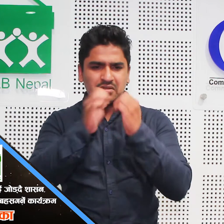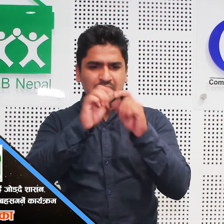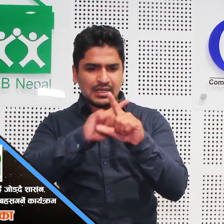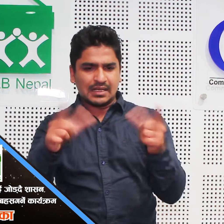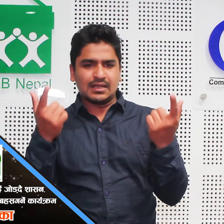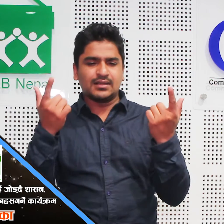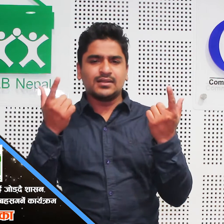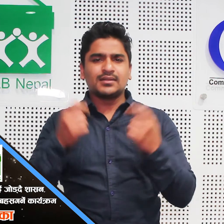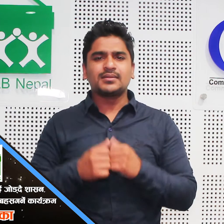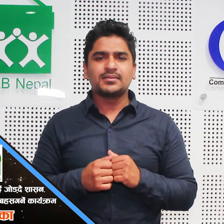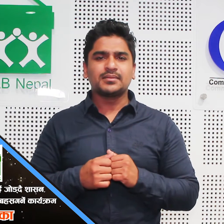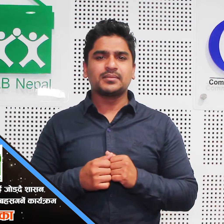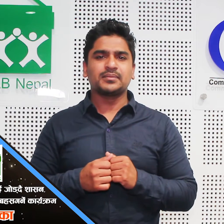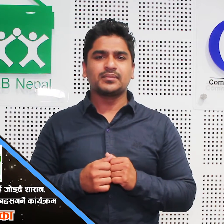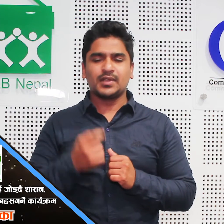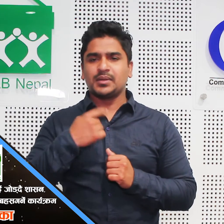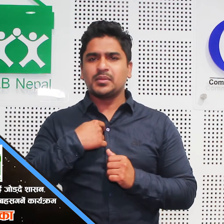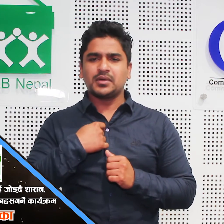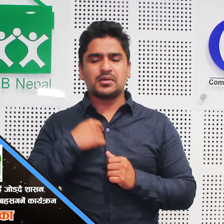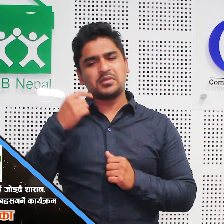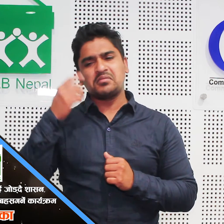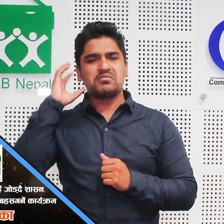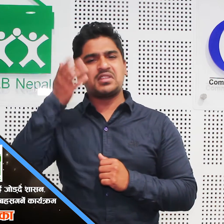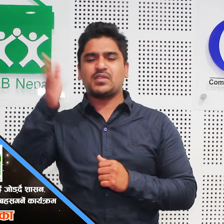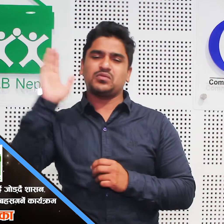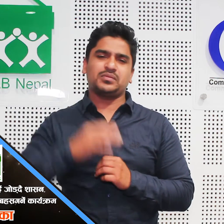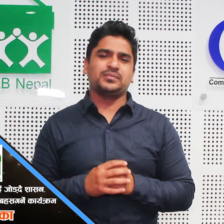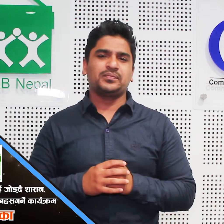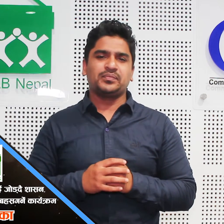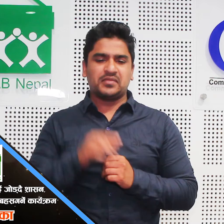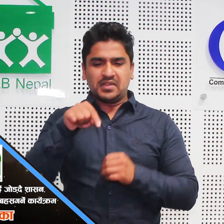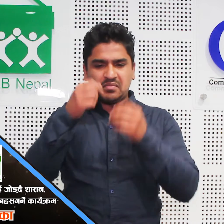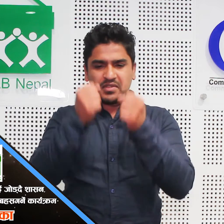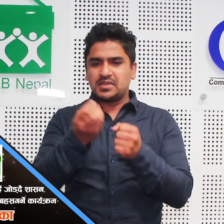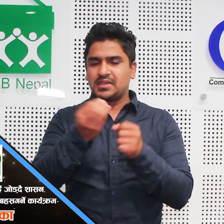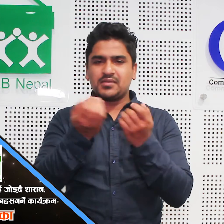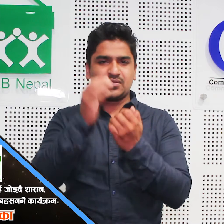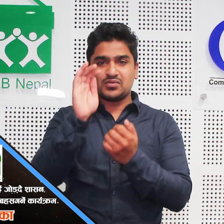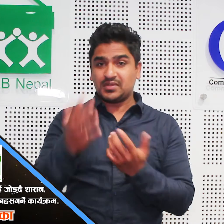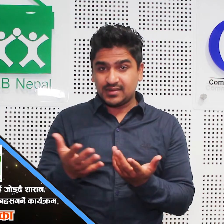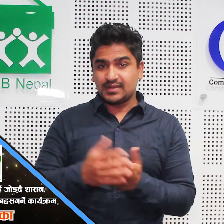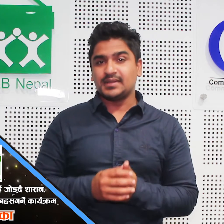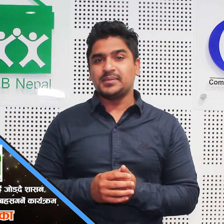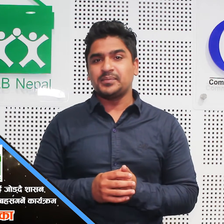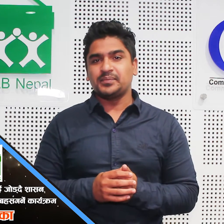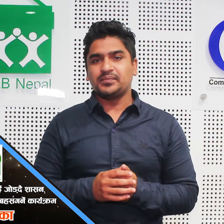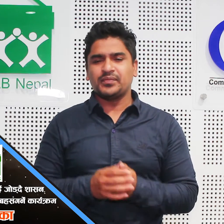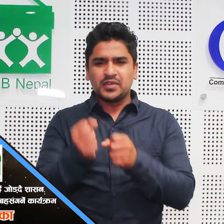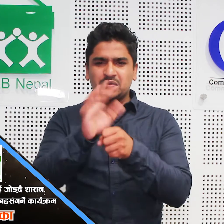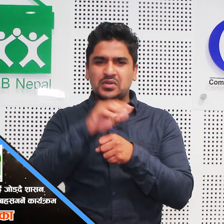छैन फेरि. म त अब विदेश जानु पर्यो हेर, यहाँ बसेर पनि केही गर्न सकिन्न. कोरोनाले एक वर्ष झम